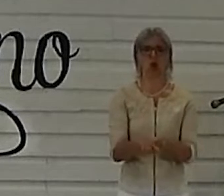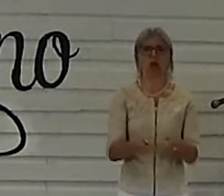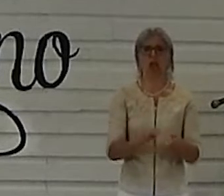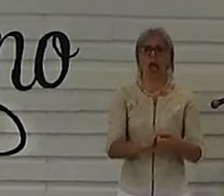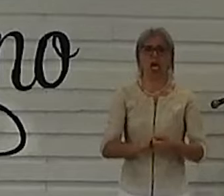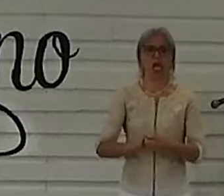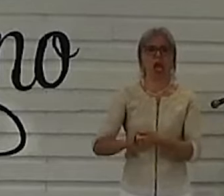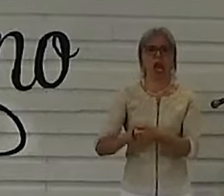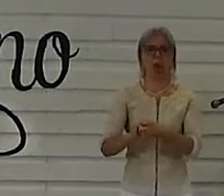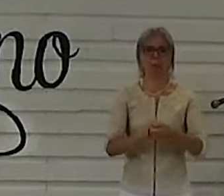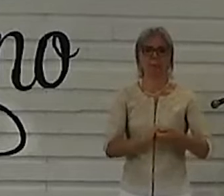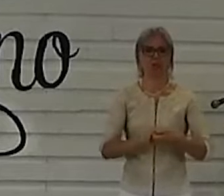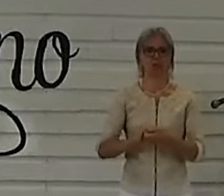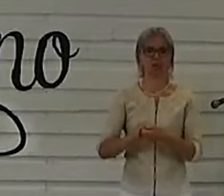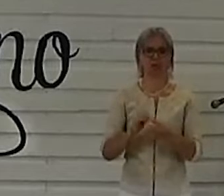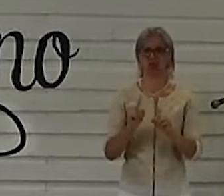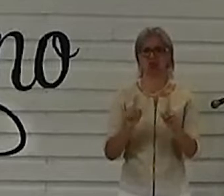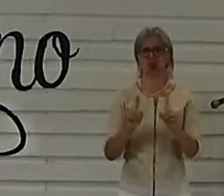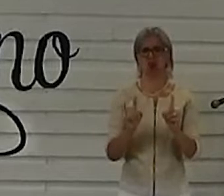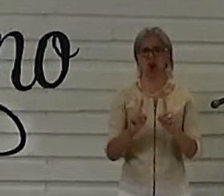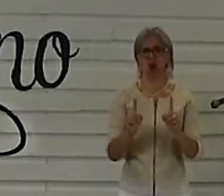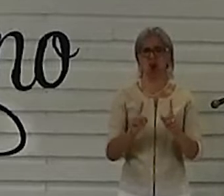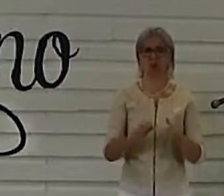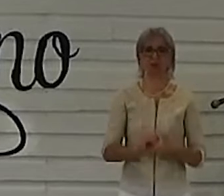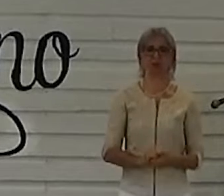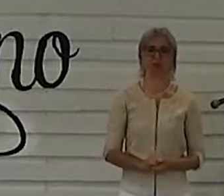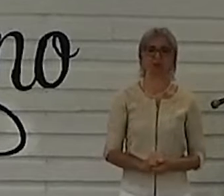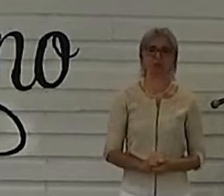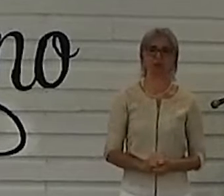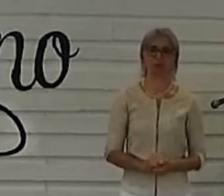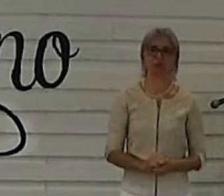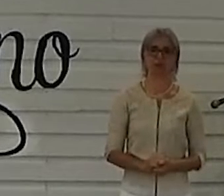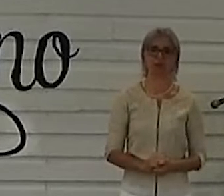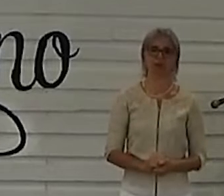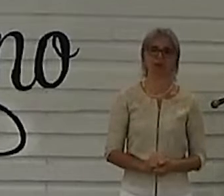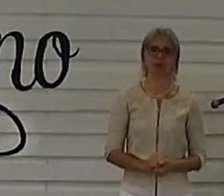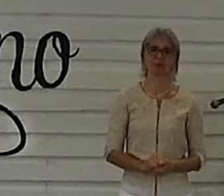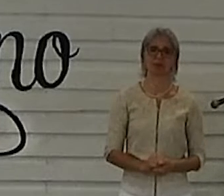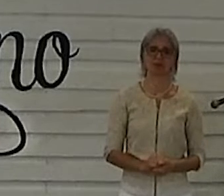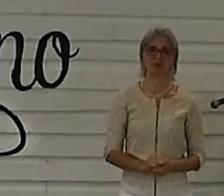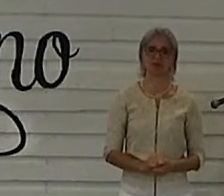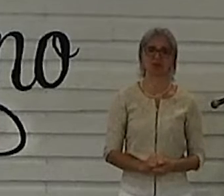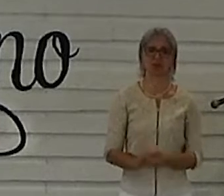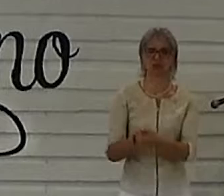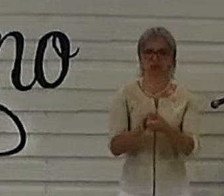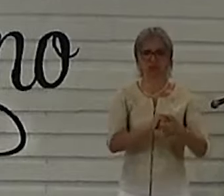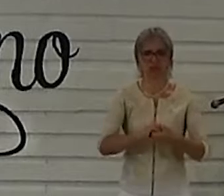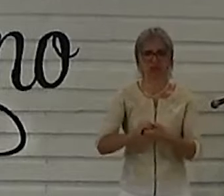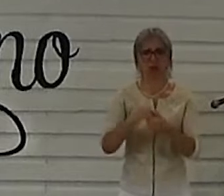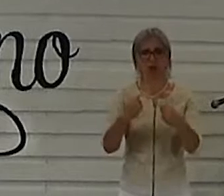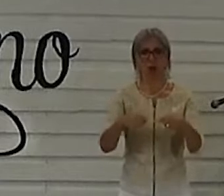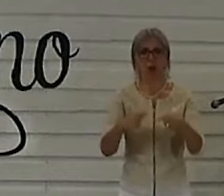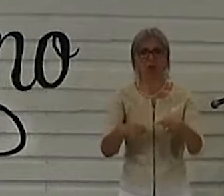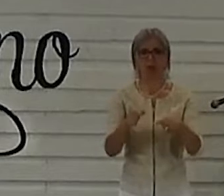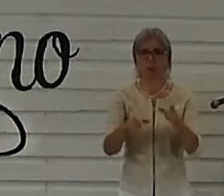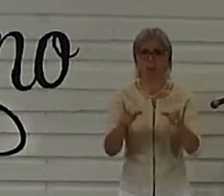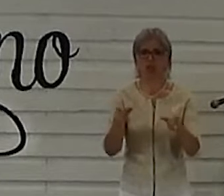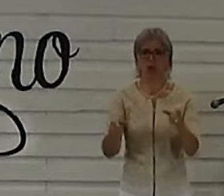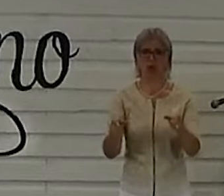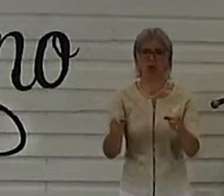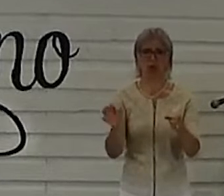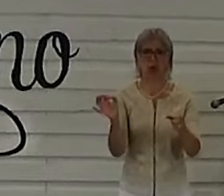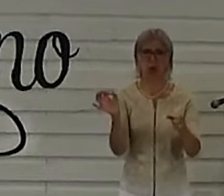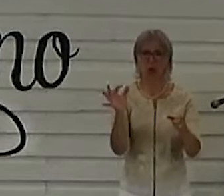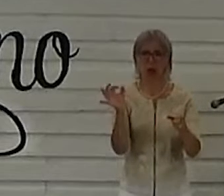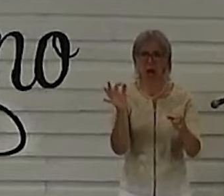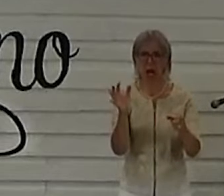solo alcune categorie di persone, solo alcuni iscritti, solo coloro che possono permettere e hanno una